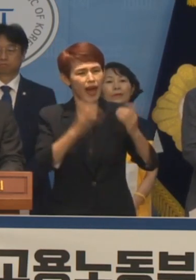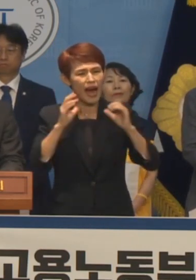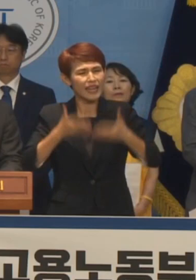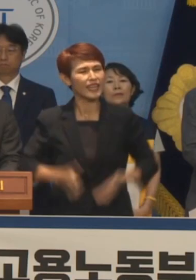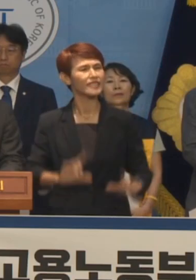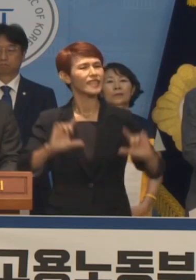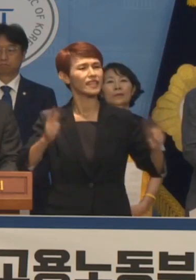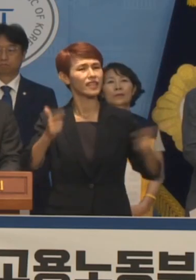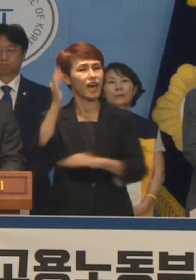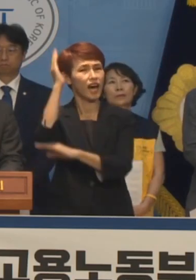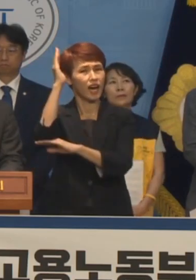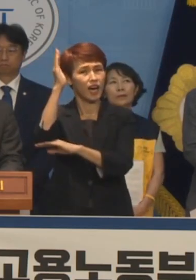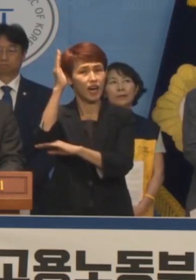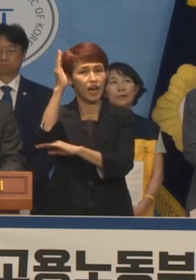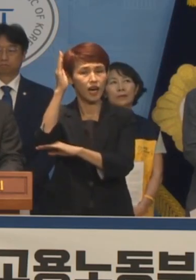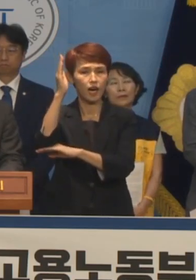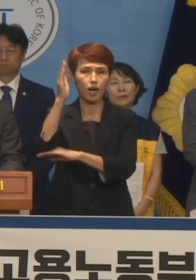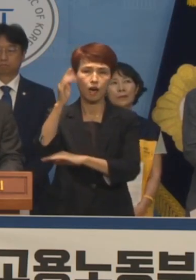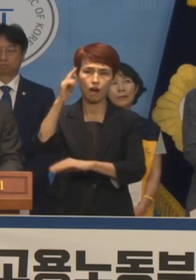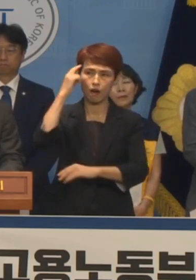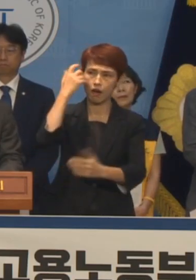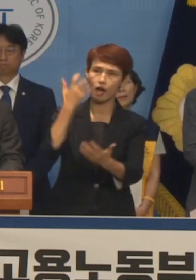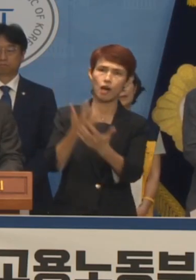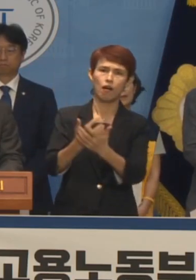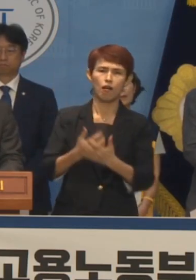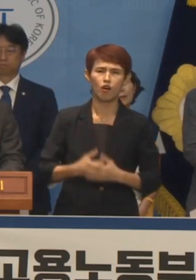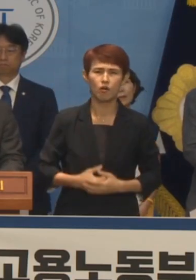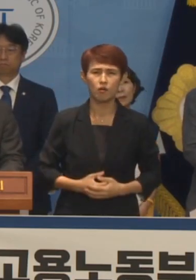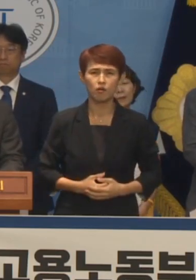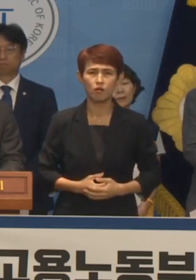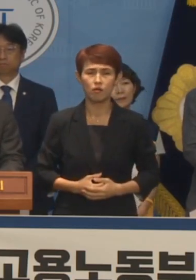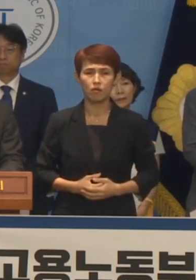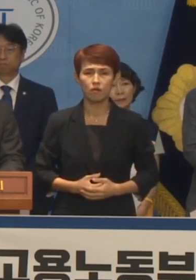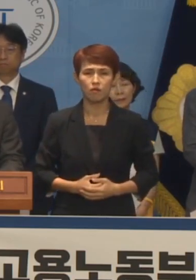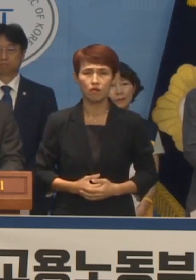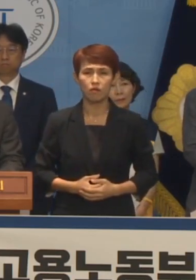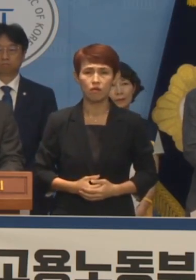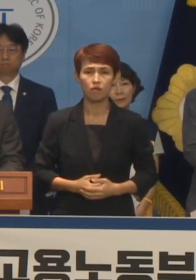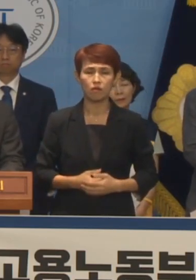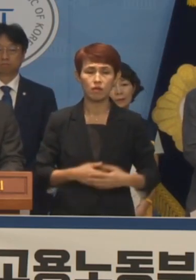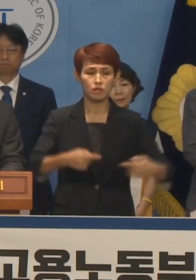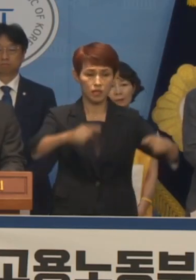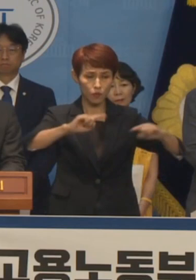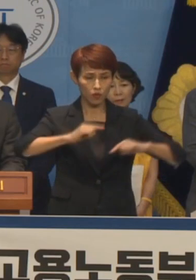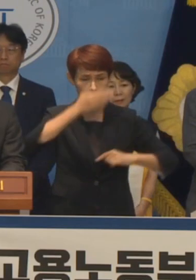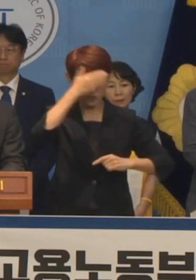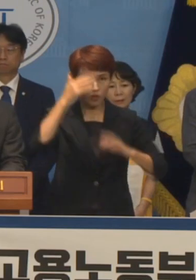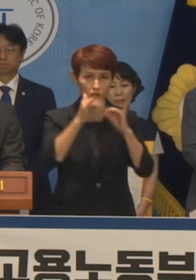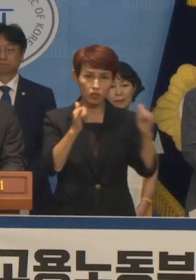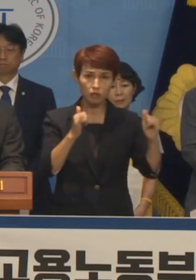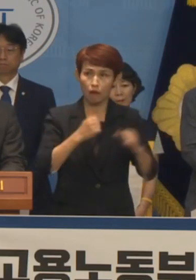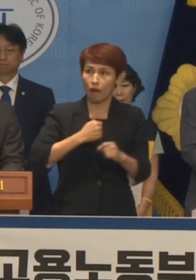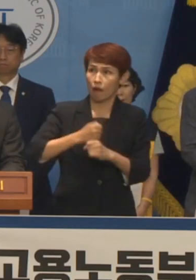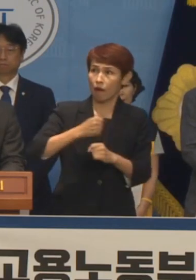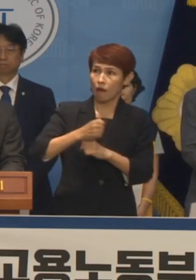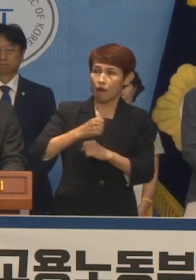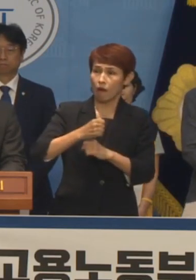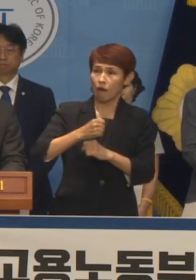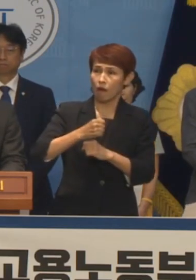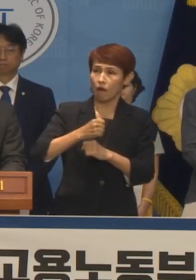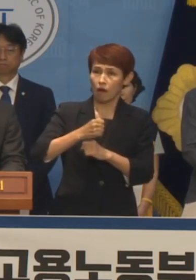표현이 어떻게 나왔는지 도무지 이해가 안 됩니다. 더군다나 참석한 청년들이 당황한 듯